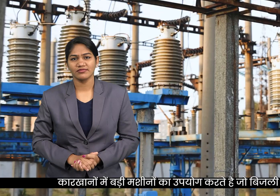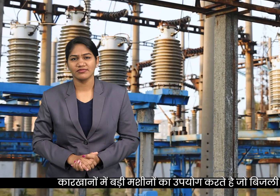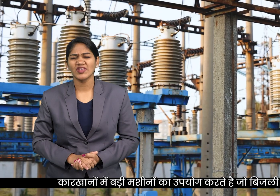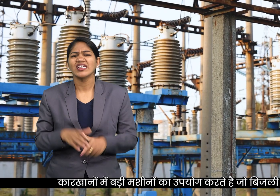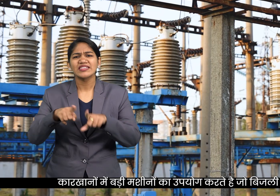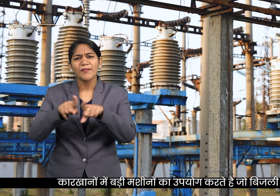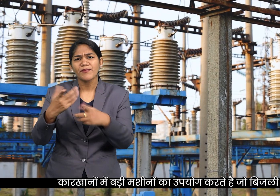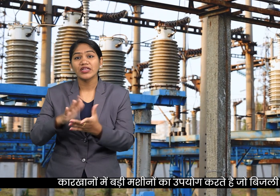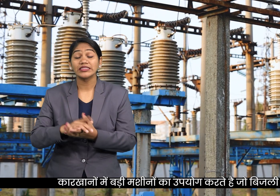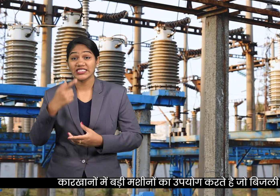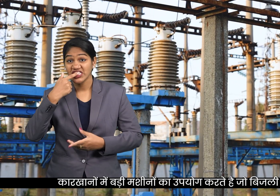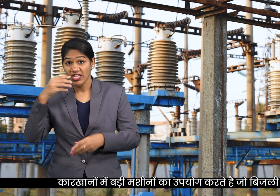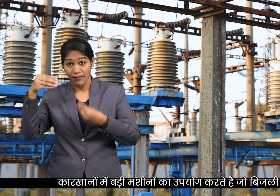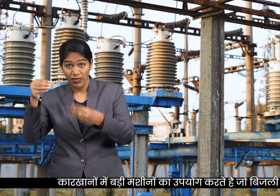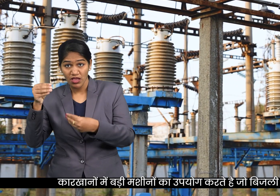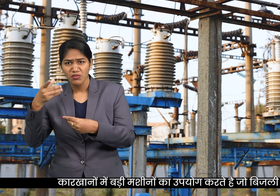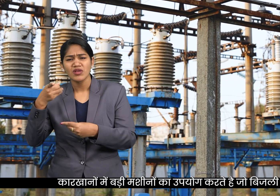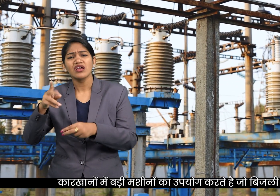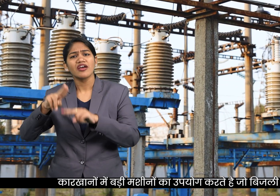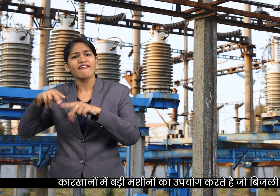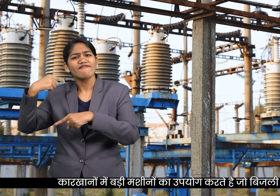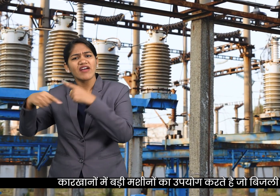जो बिजली से चलती हैं।